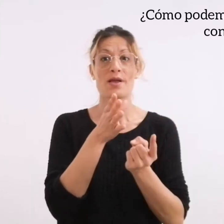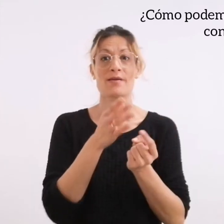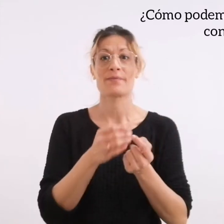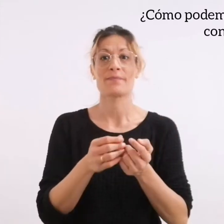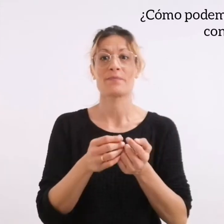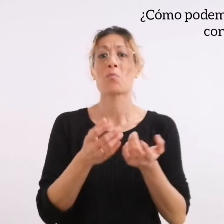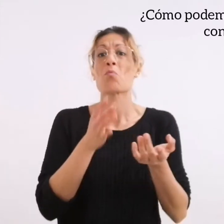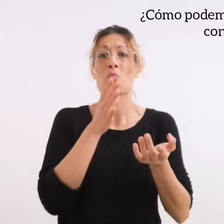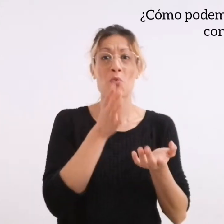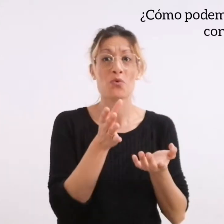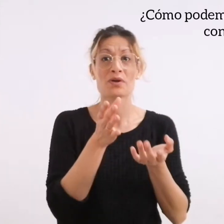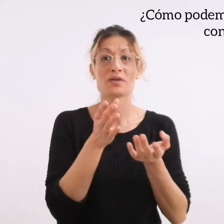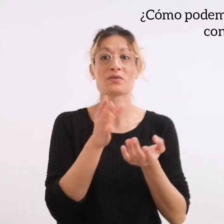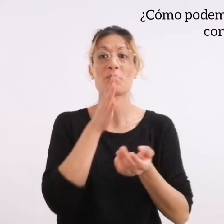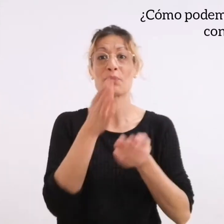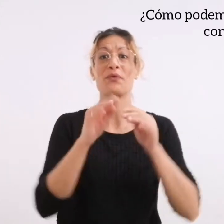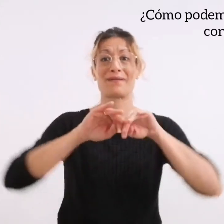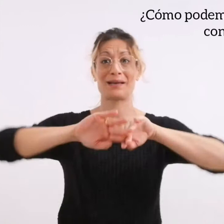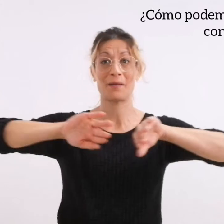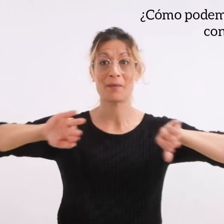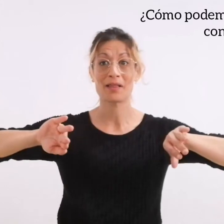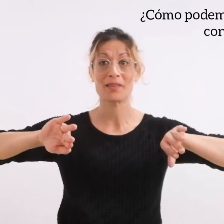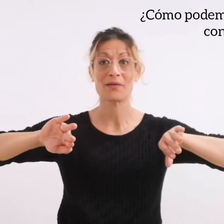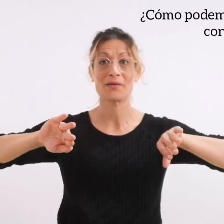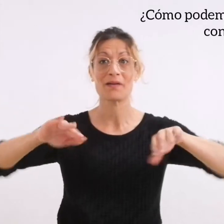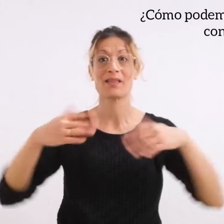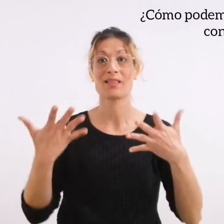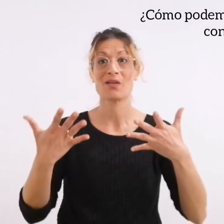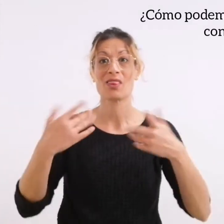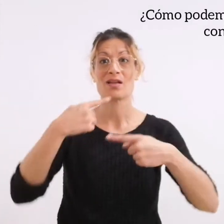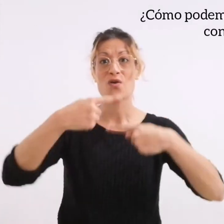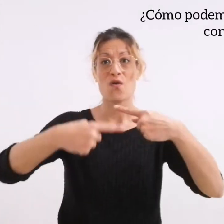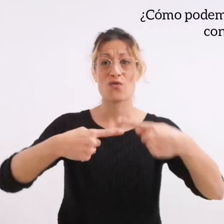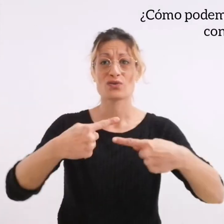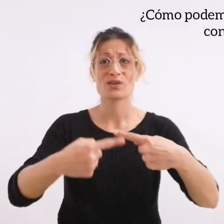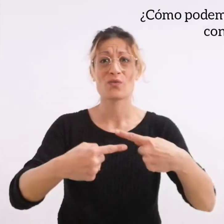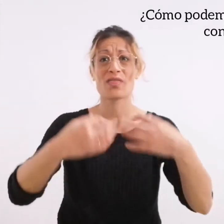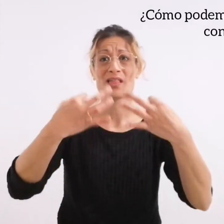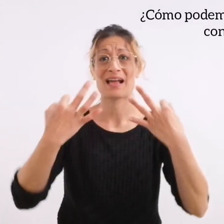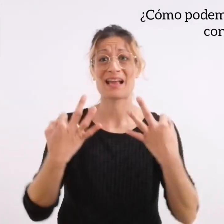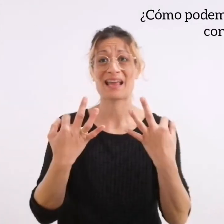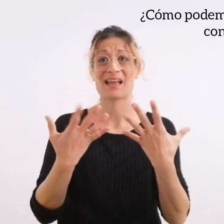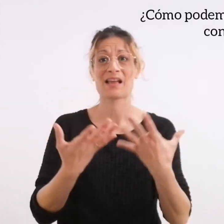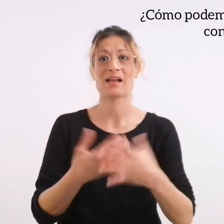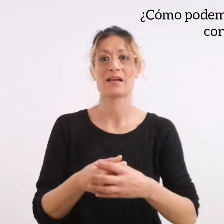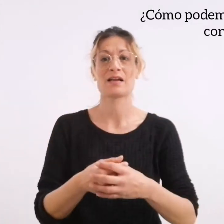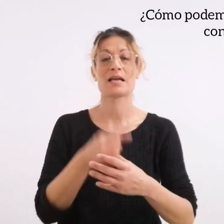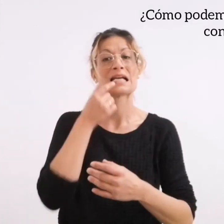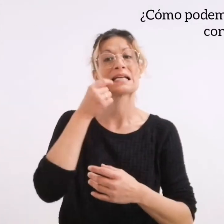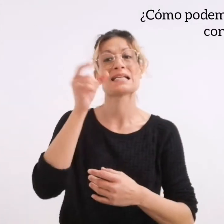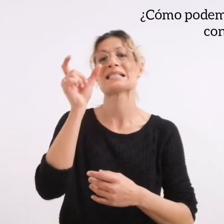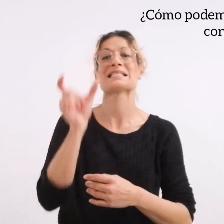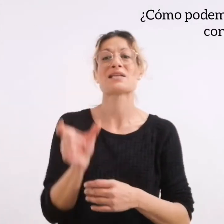separada. Y estar separado de Dios implica que el hombre está totalmente